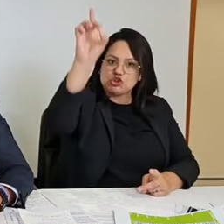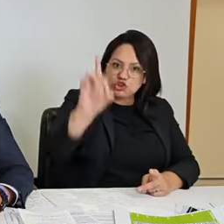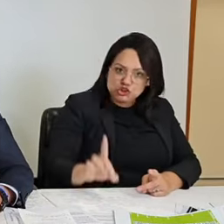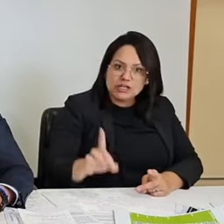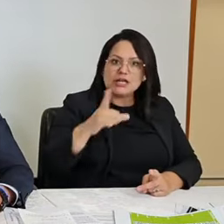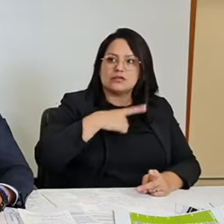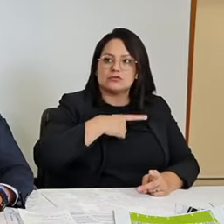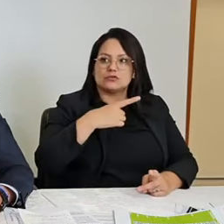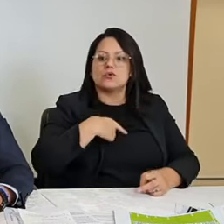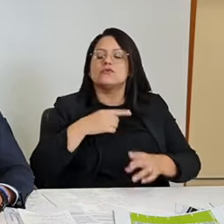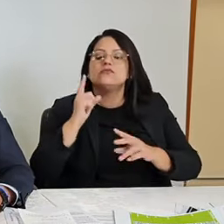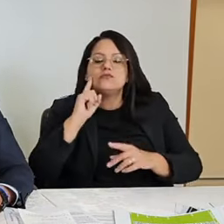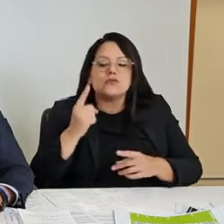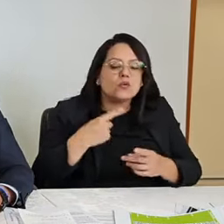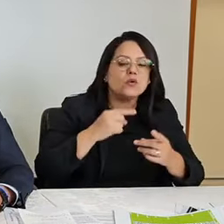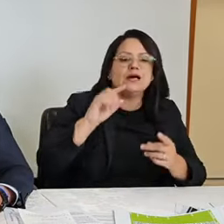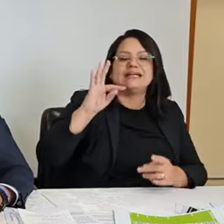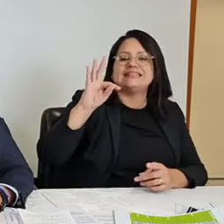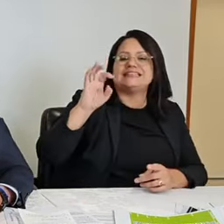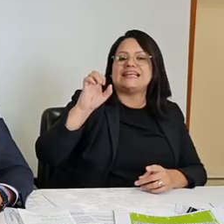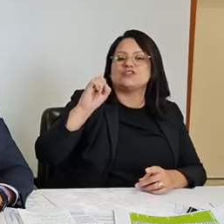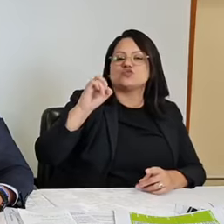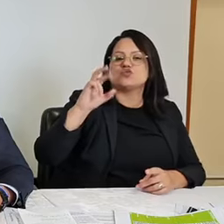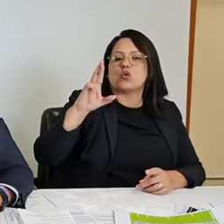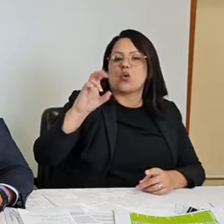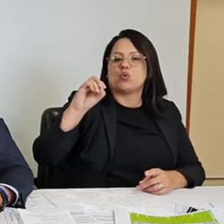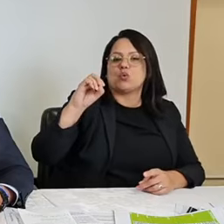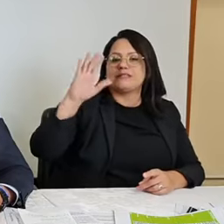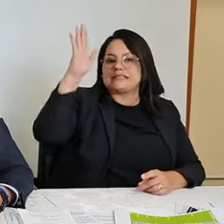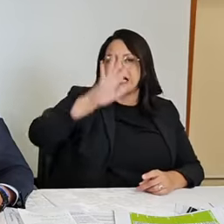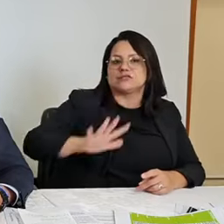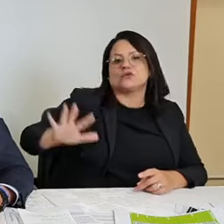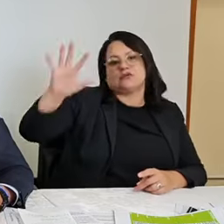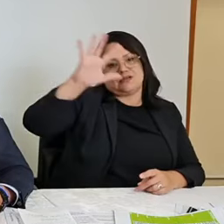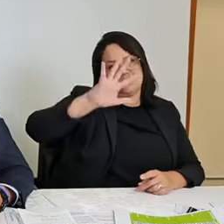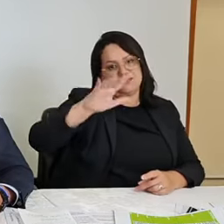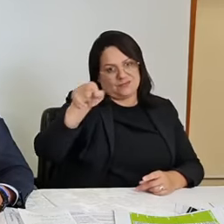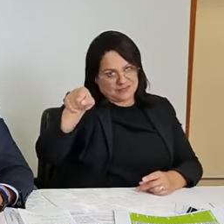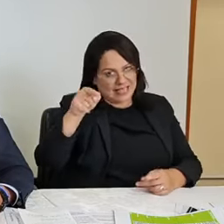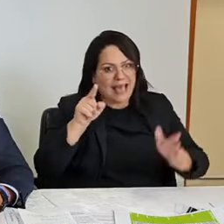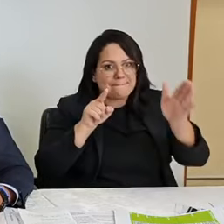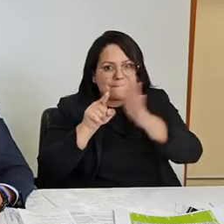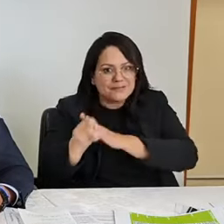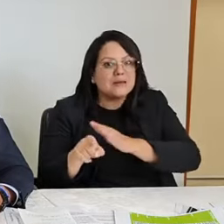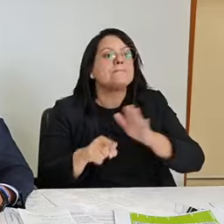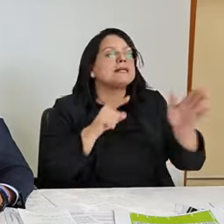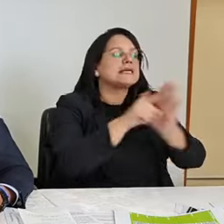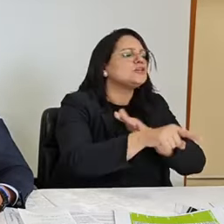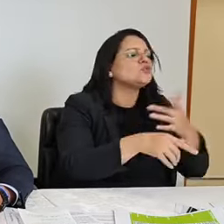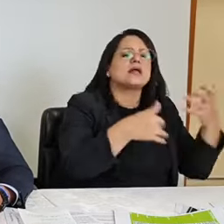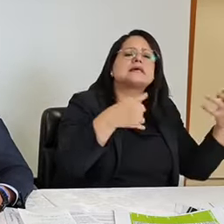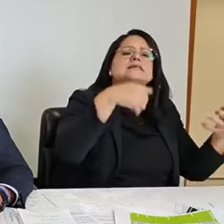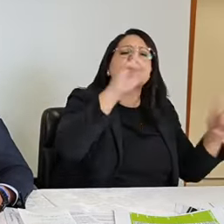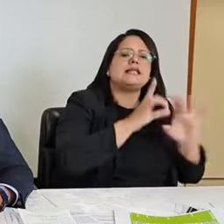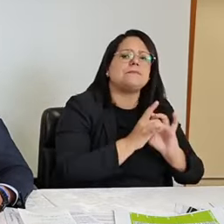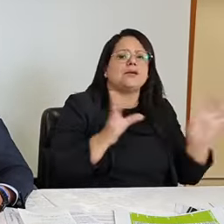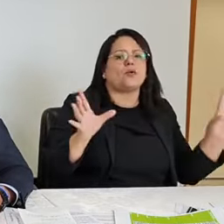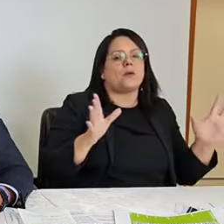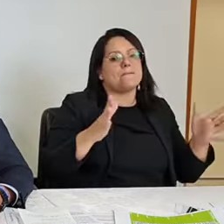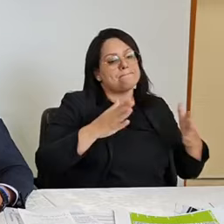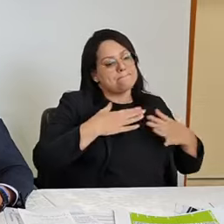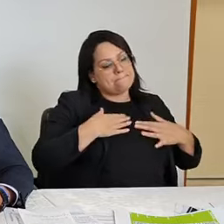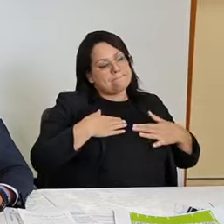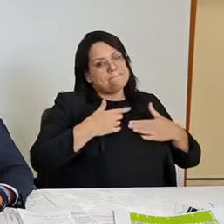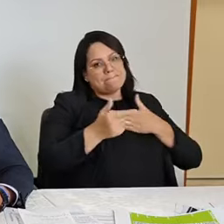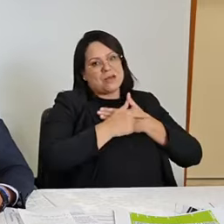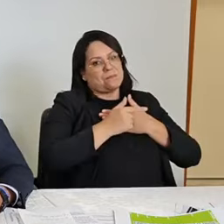do Tesouro. Então, se tem alguém que tem que ser questionado, são as pessoas da União que deram esse aval. Agora, a minha função não é de